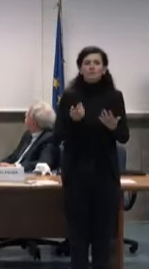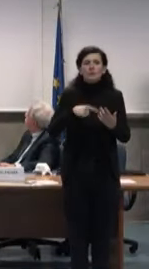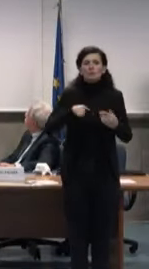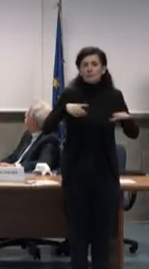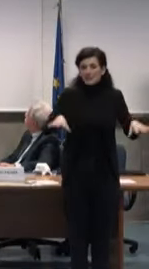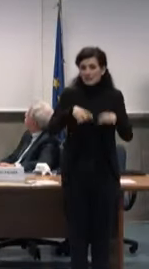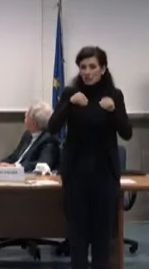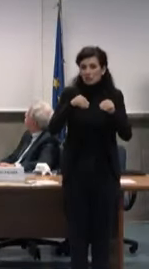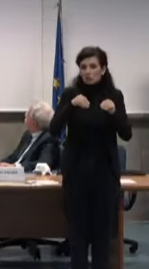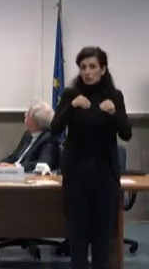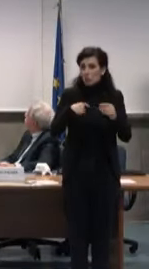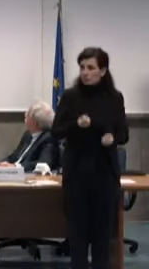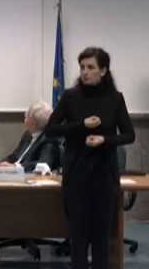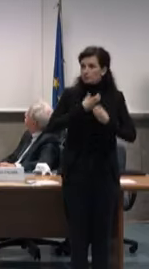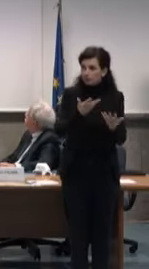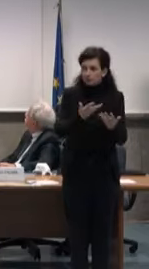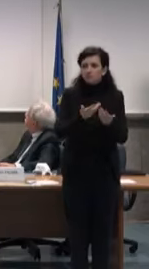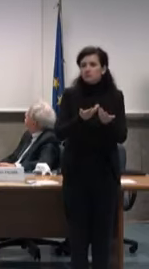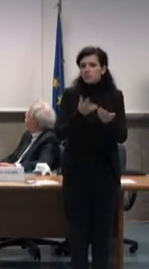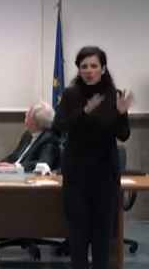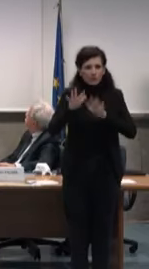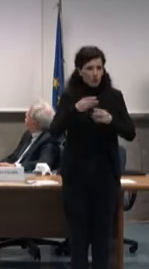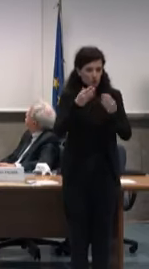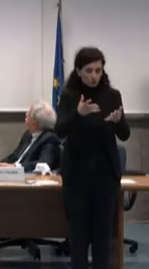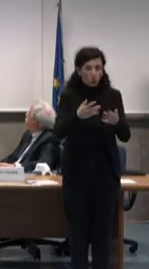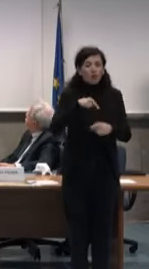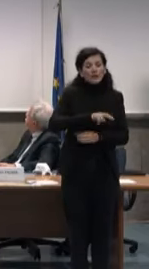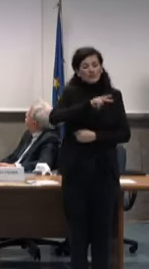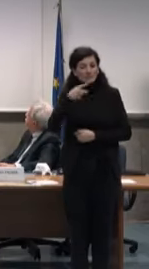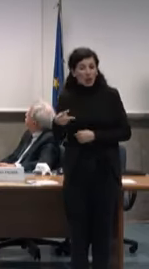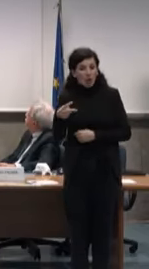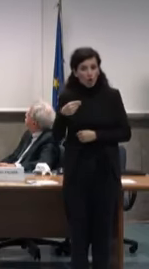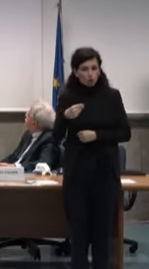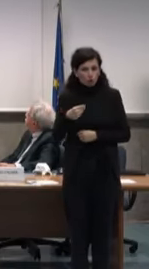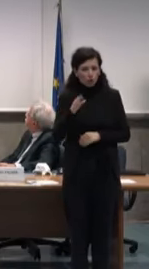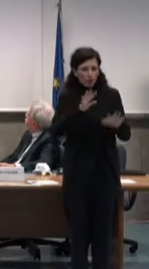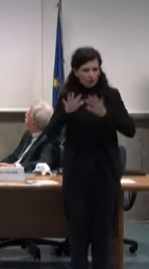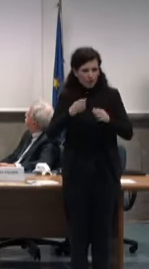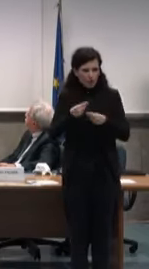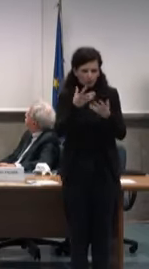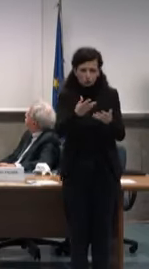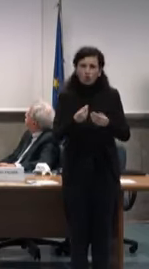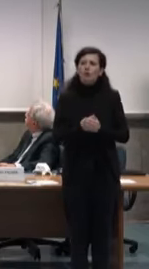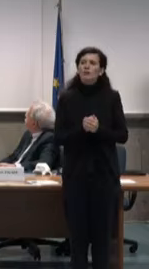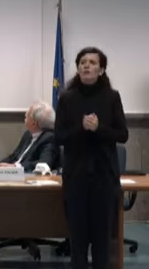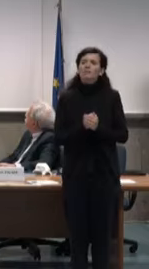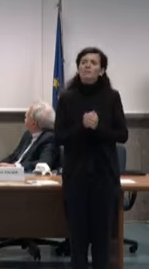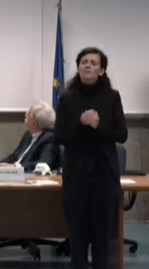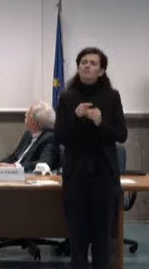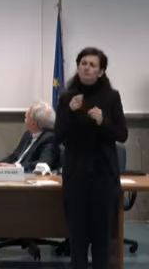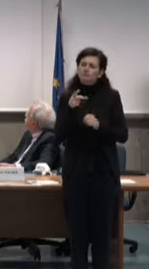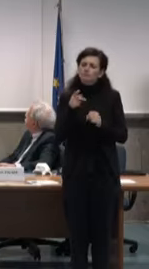voi semi caricate adesso la seconda parte invece riguarda un approfondimento